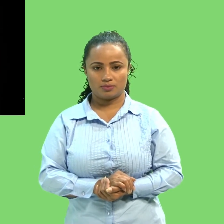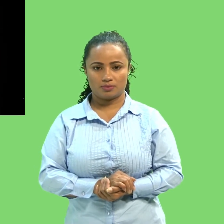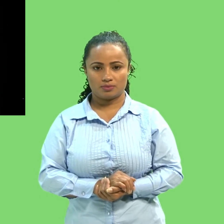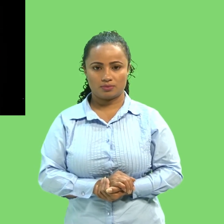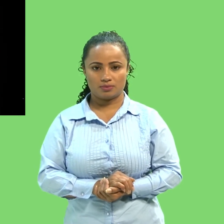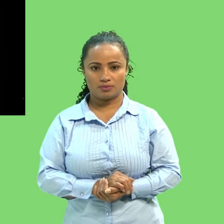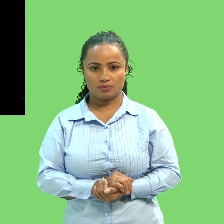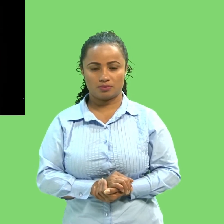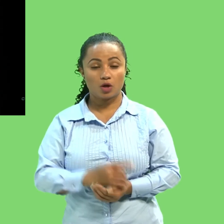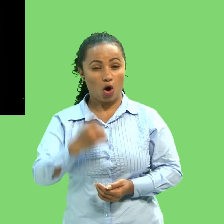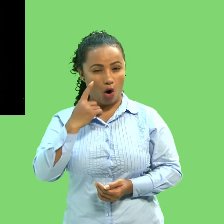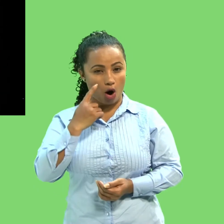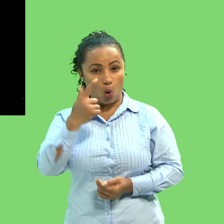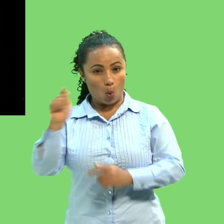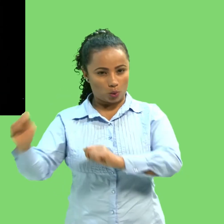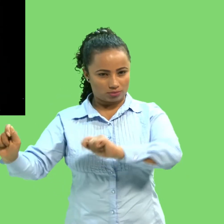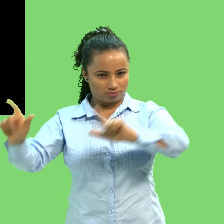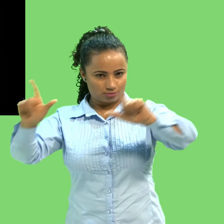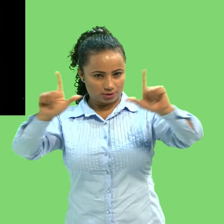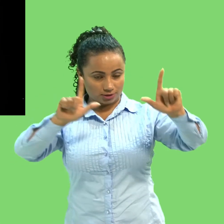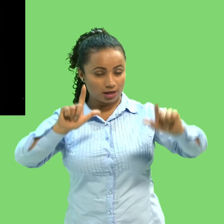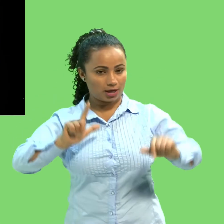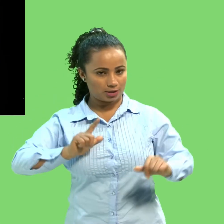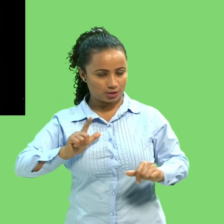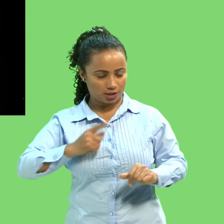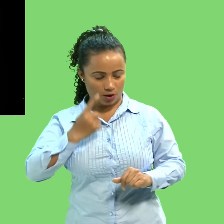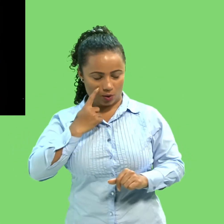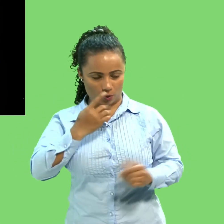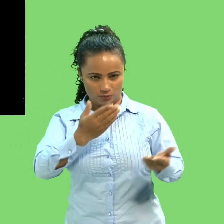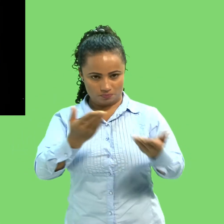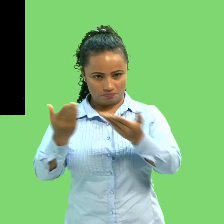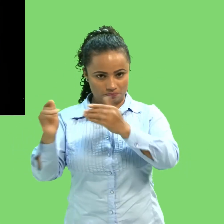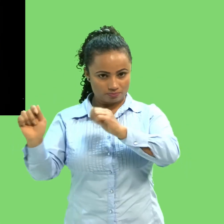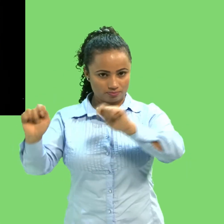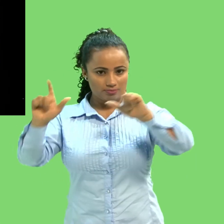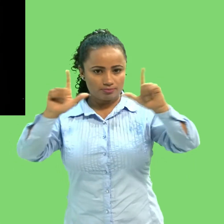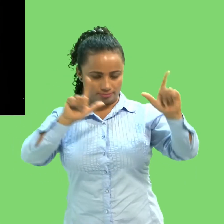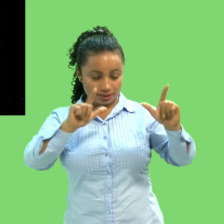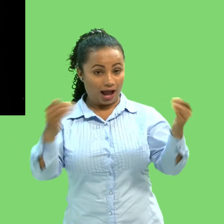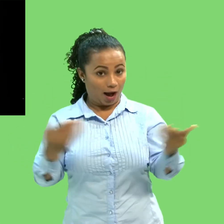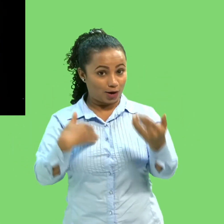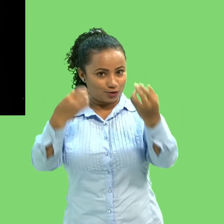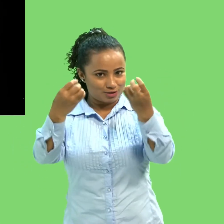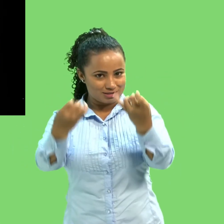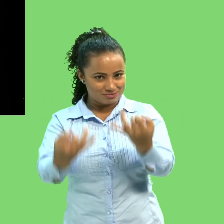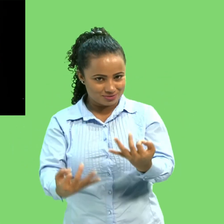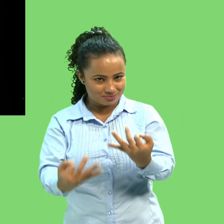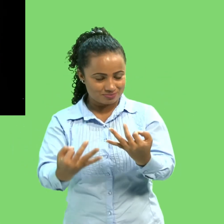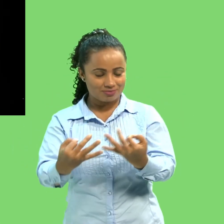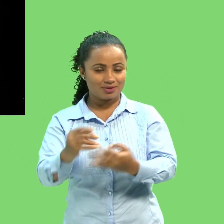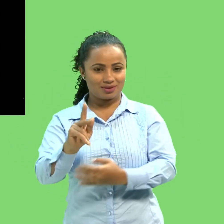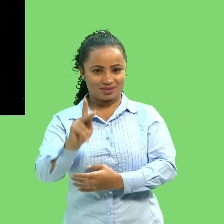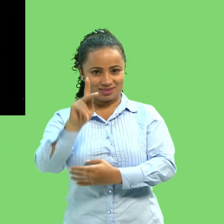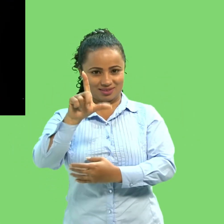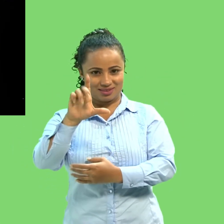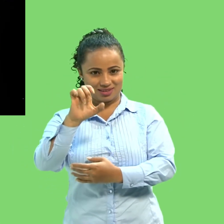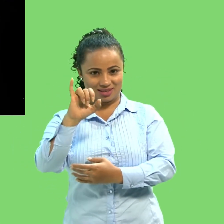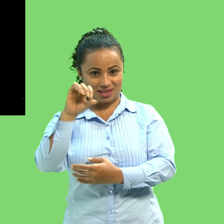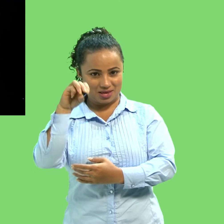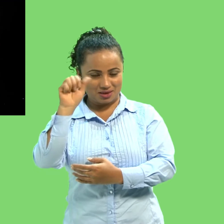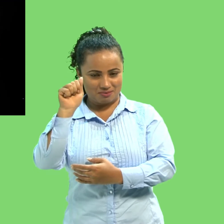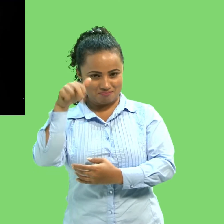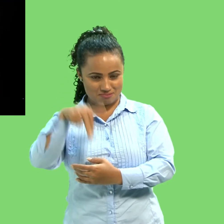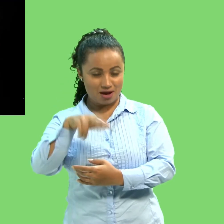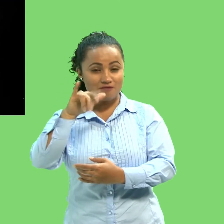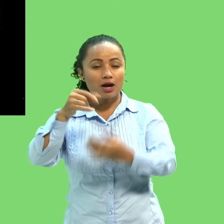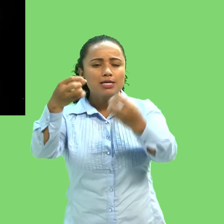Passando ao próximo slide, teremos. Agora sim, a figura em que Kleiman vai estar falando para a gente como é que a